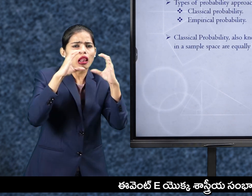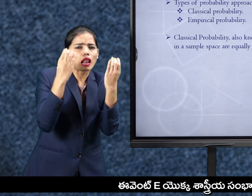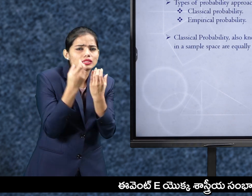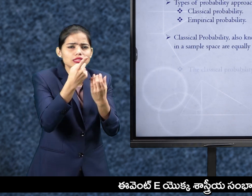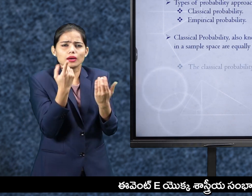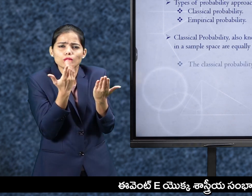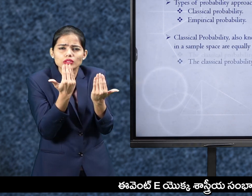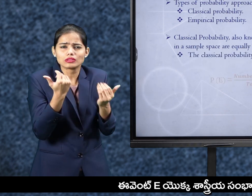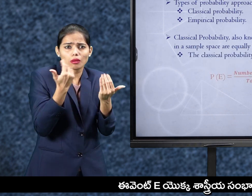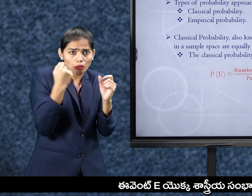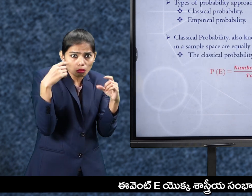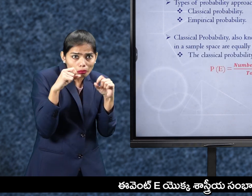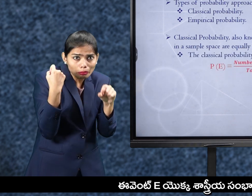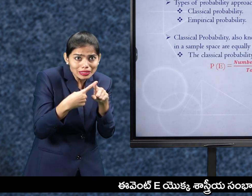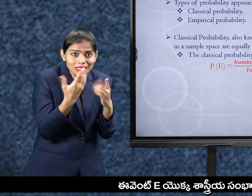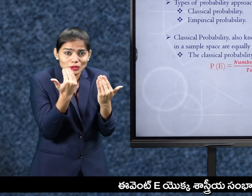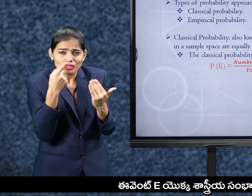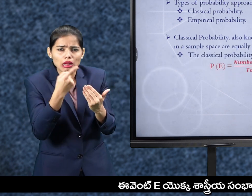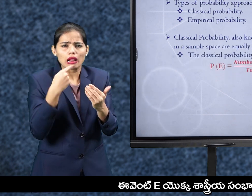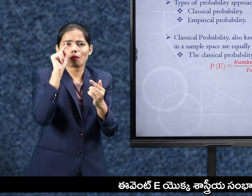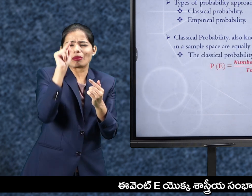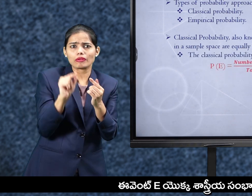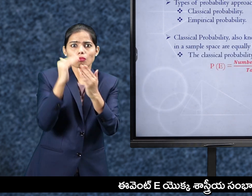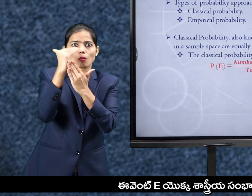ఈవెంట్ ఈ యొక్క శాస్త్రీయ సంభావ్యత ఇలా గణించబడుతుంది.